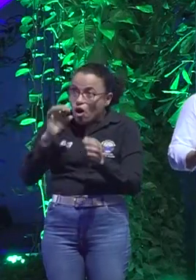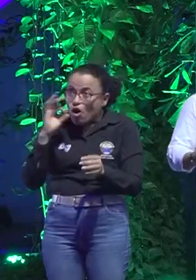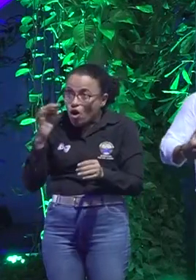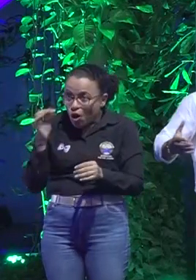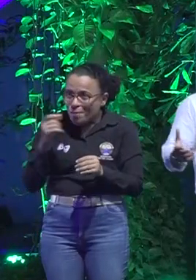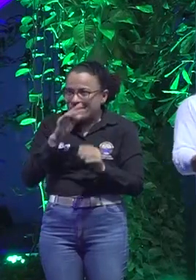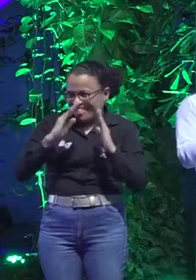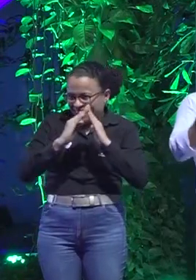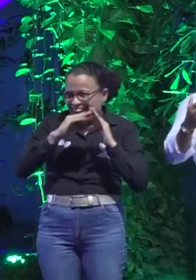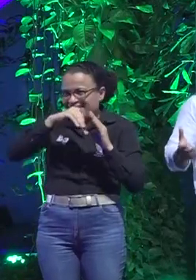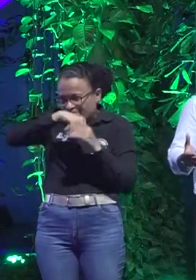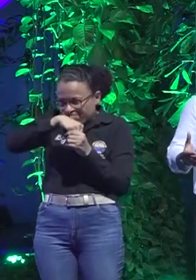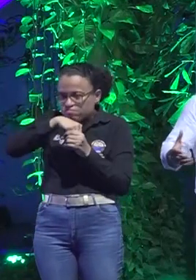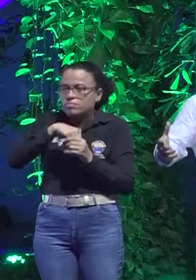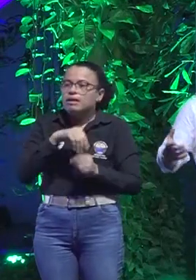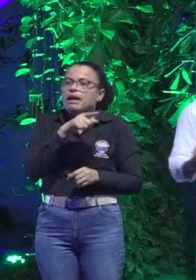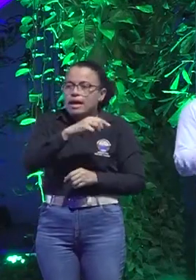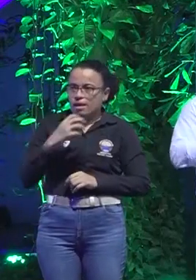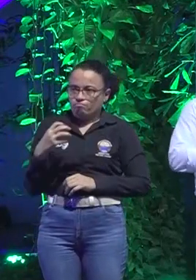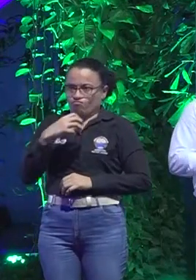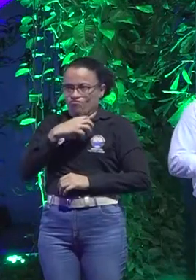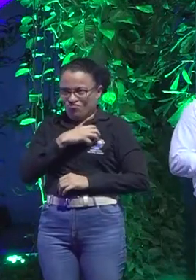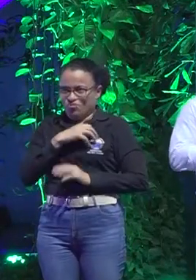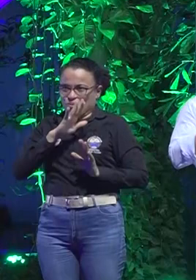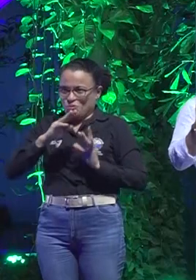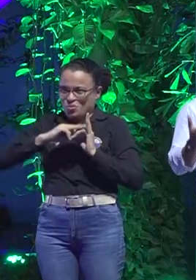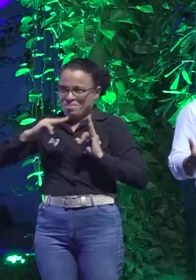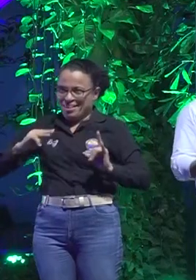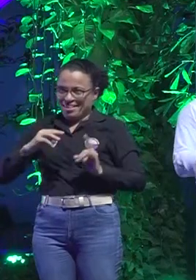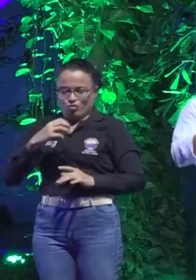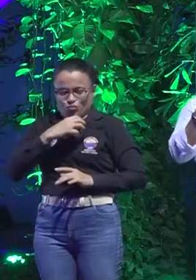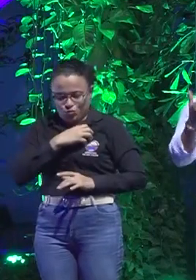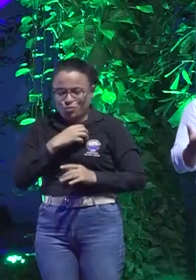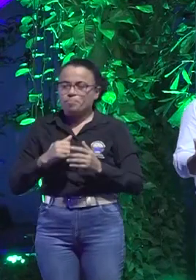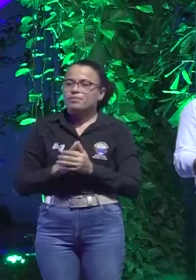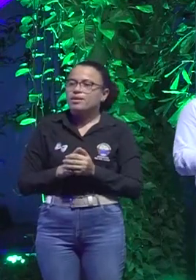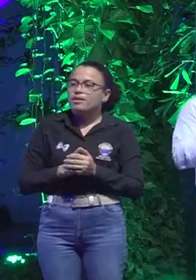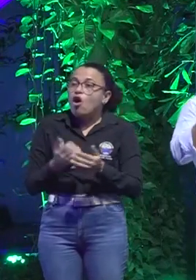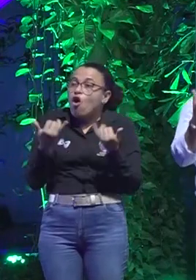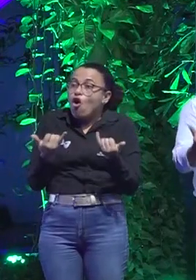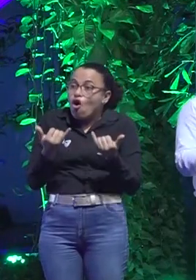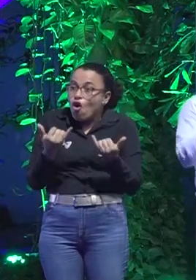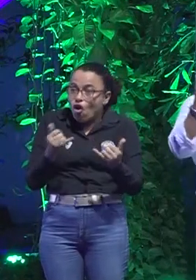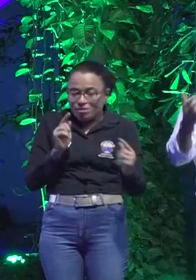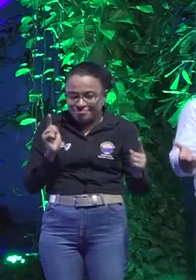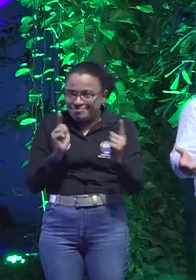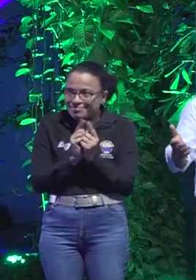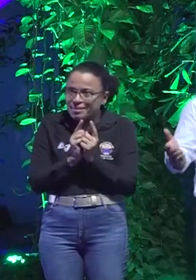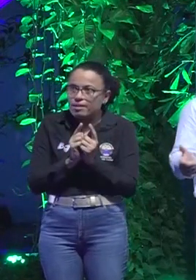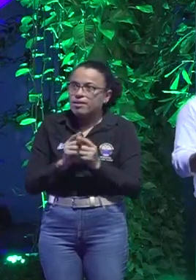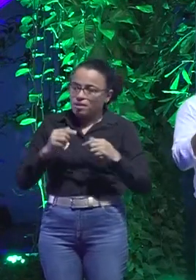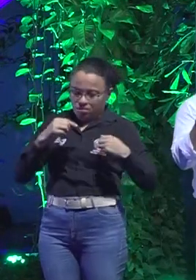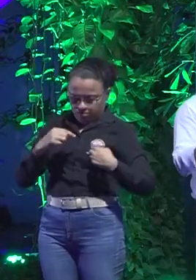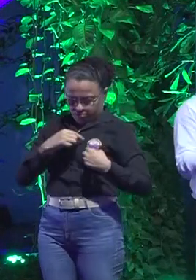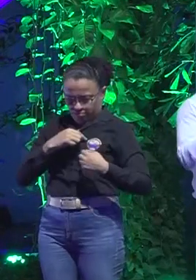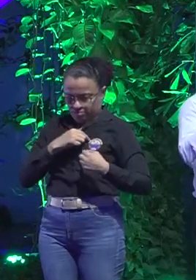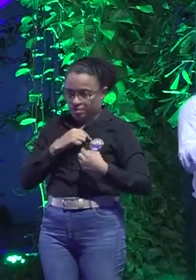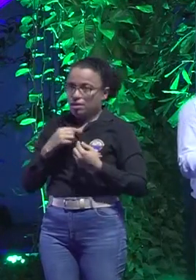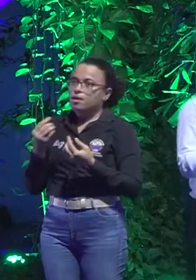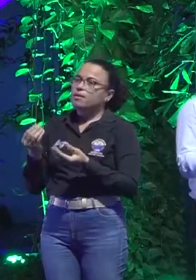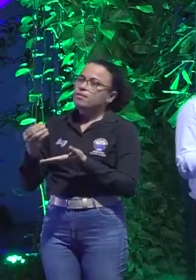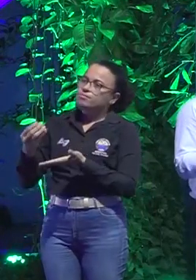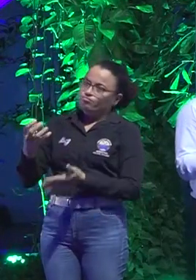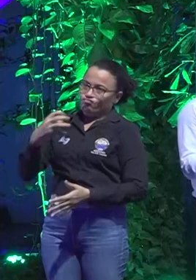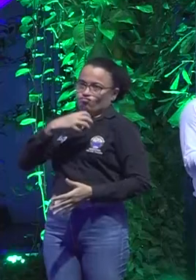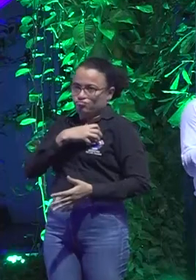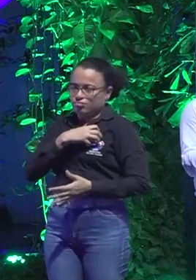ella. Y volvió y me contó que esta medalla se la dio la Universidad del Magdalena, el doctor Pablo Vera Salazar, porque en ora todos